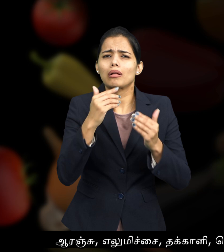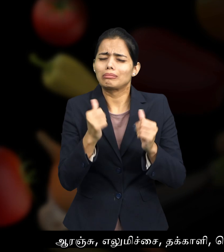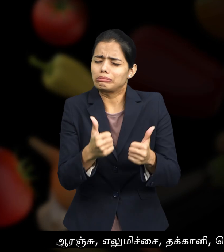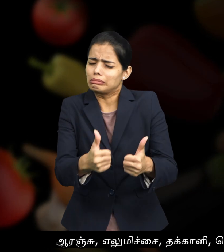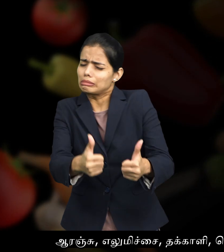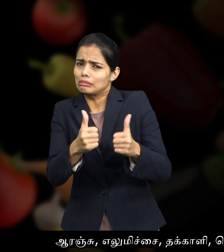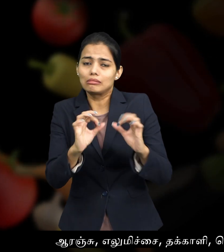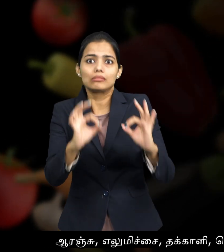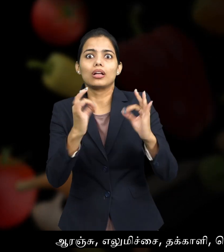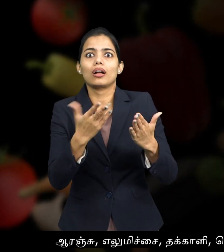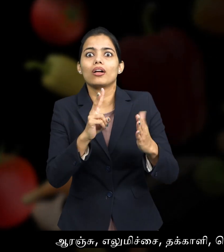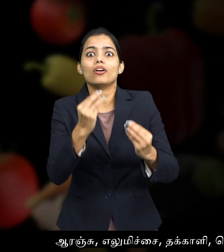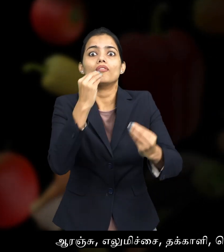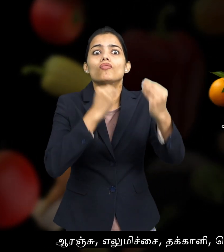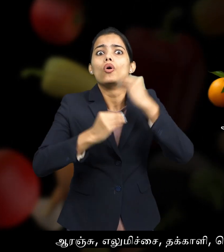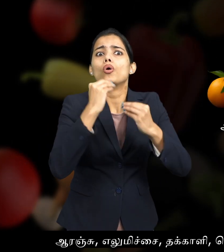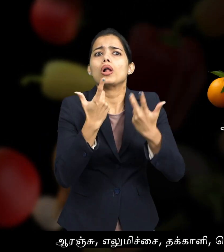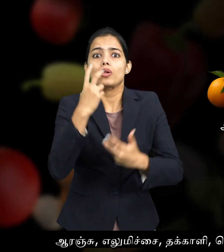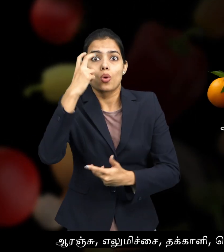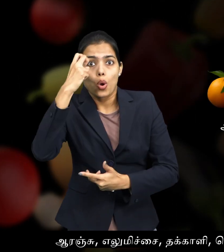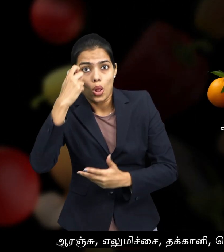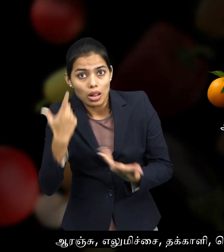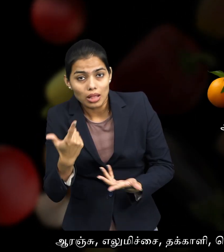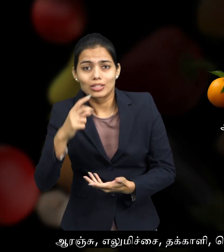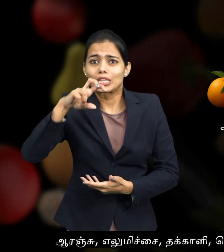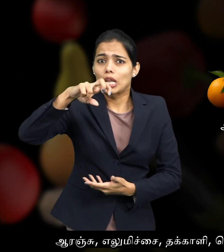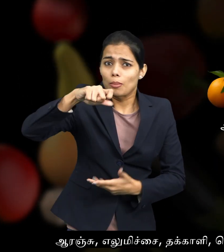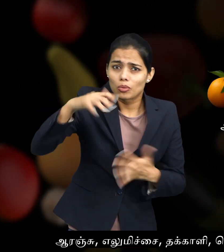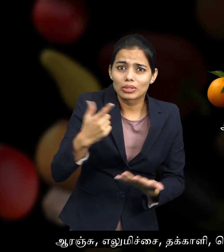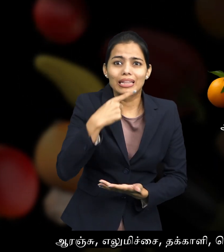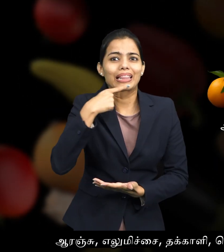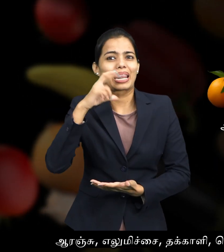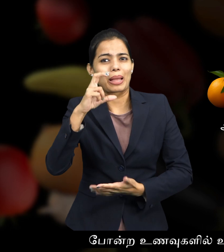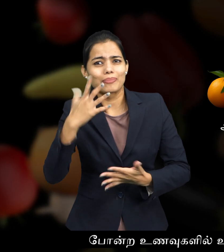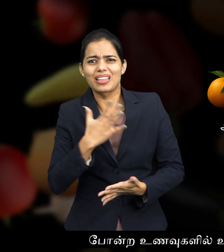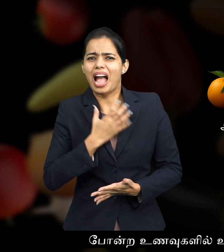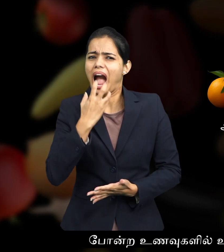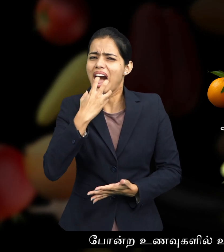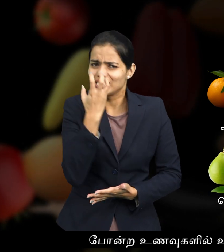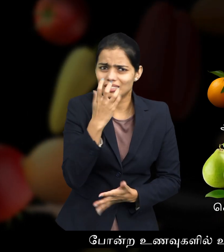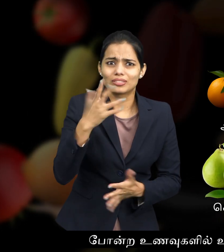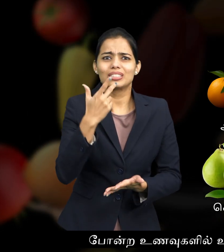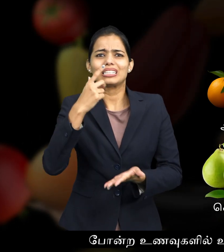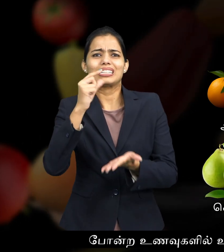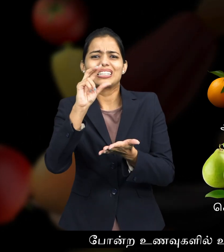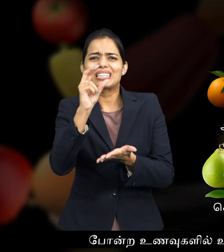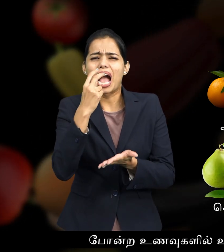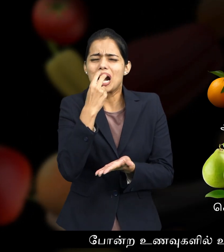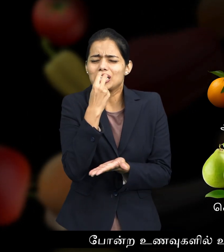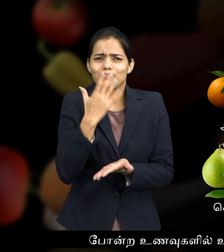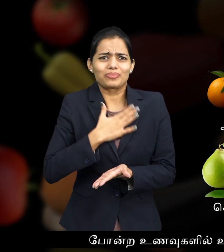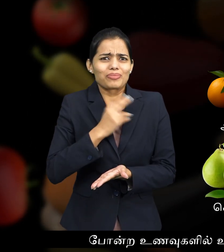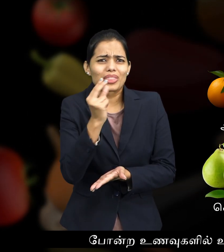ஆரஞ்சு, எலுமிச்சை, தக்காளி, கொய்யா, நெல்லிக்காய், பச்சை மிளகாய் போன்ற உணவுகளில் உயிர்ச்சத்து